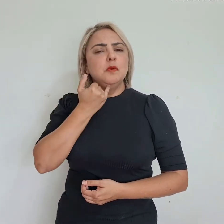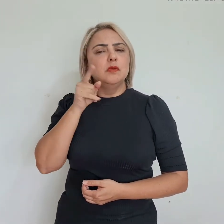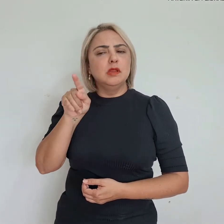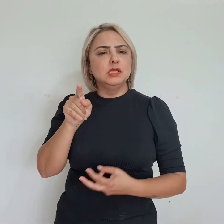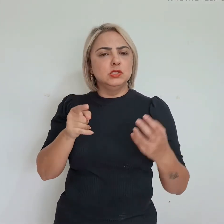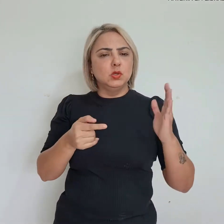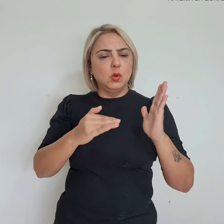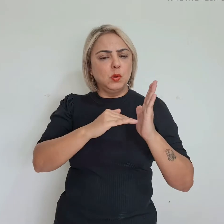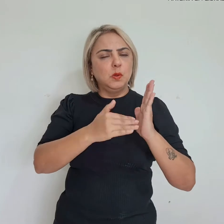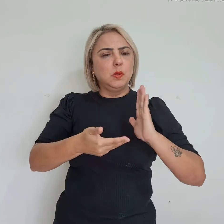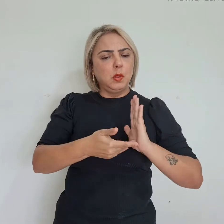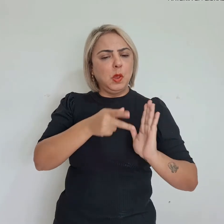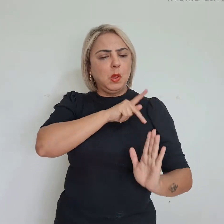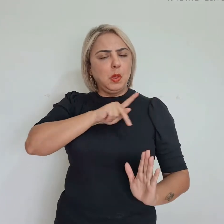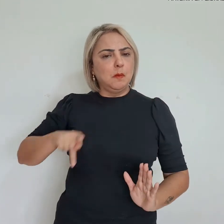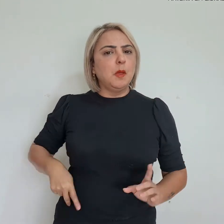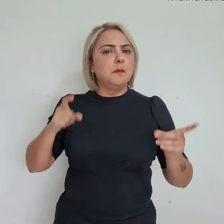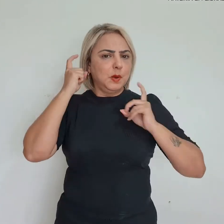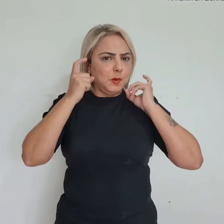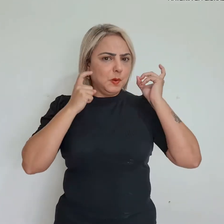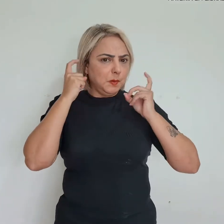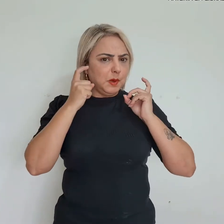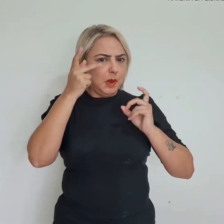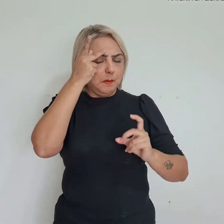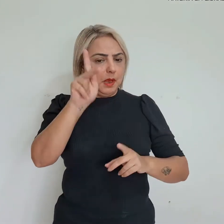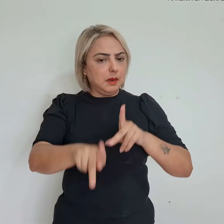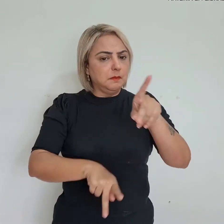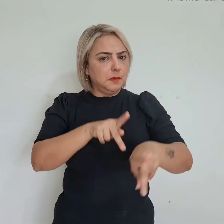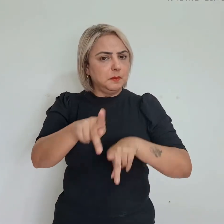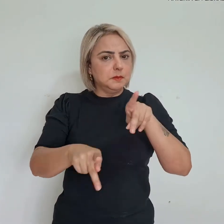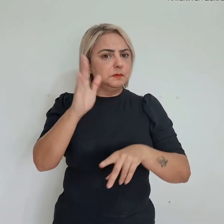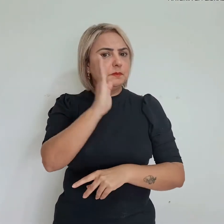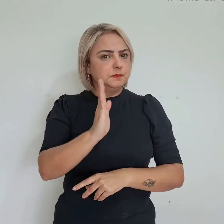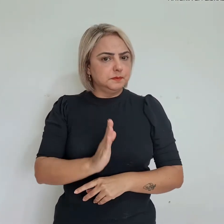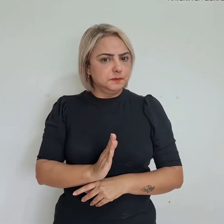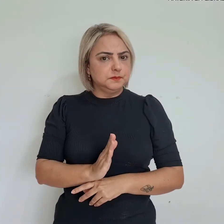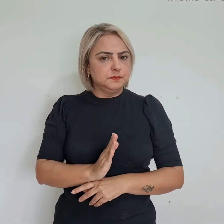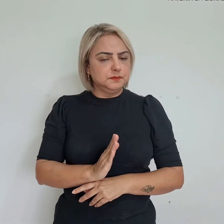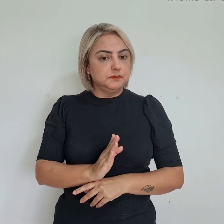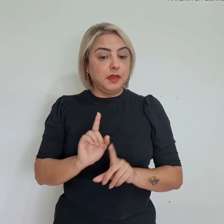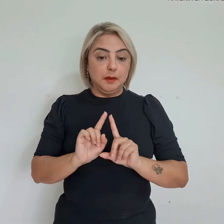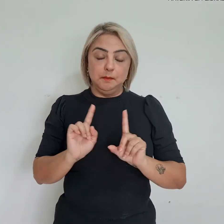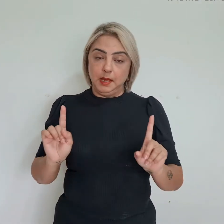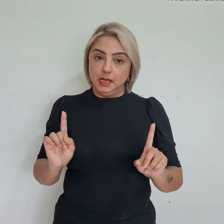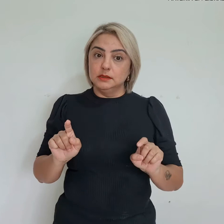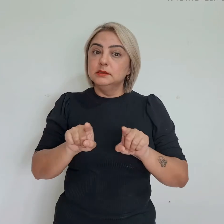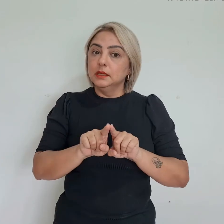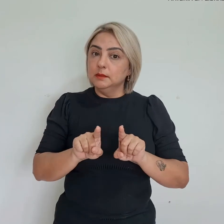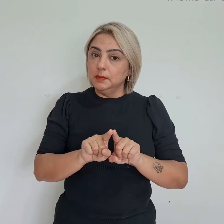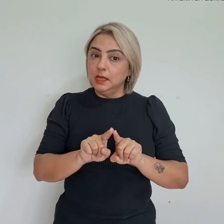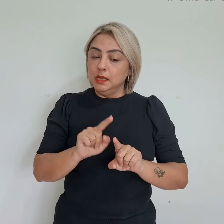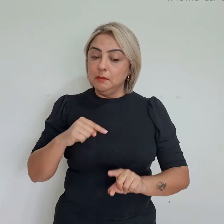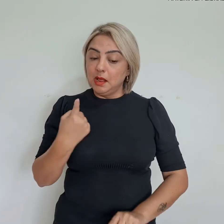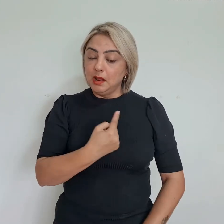desses presidentes muito preocupante para a população brasileira, mas, sobretudo, para